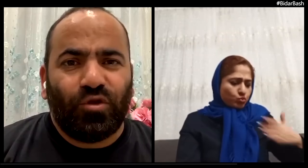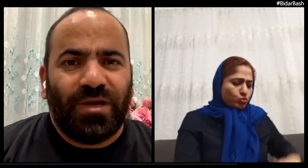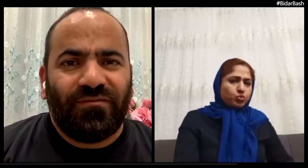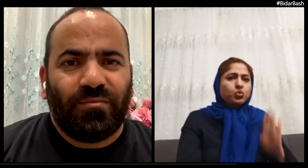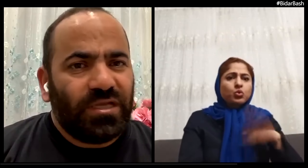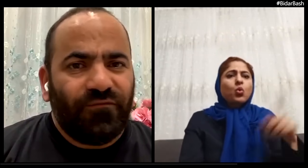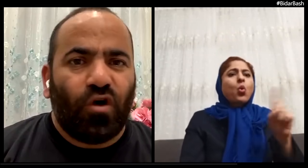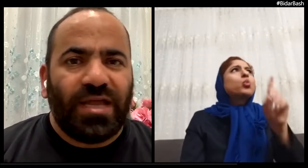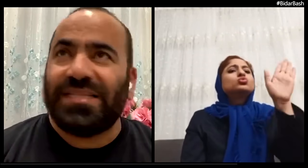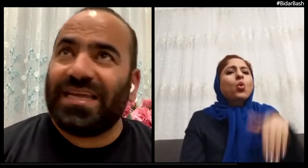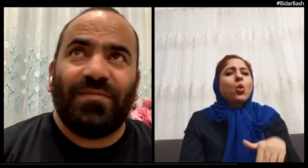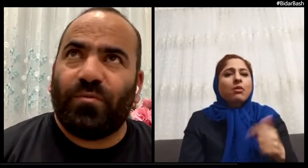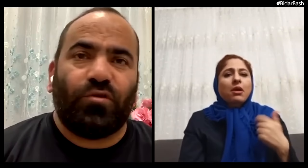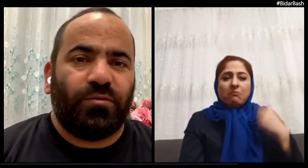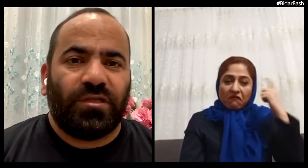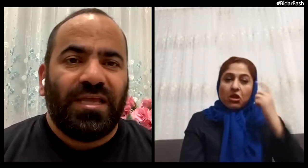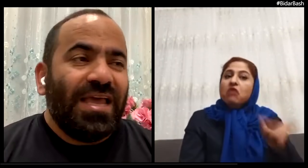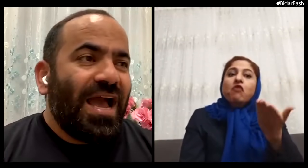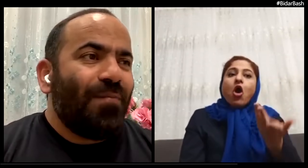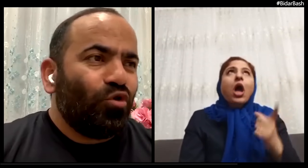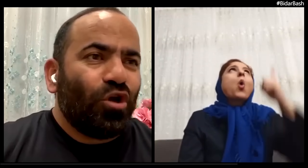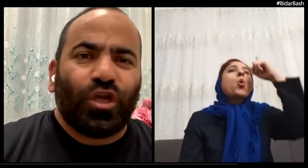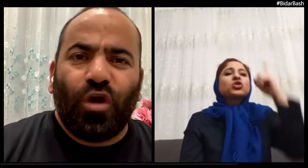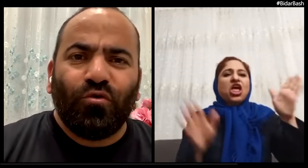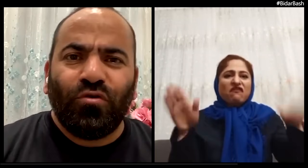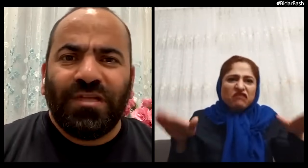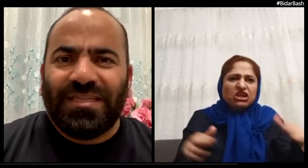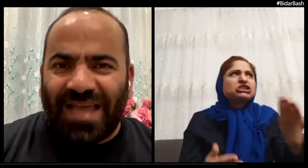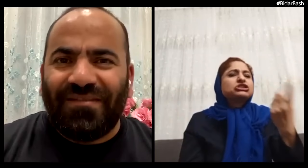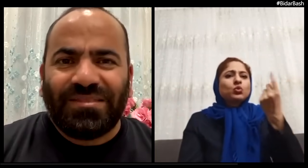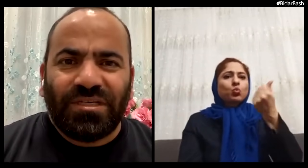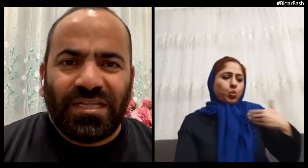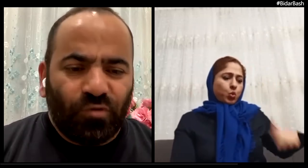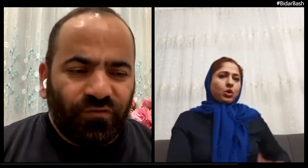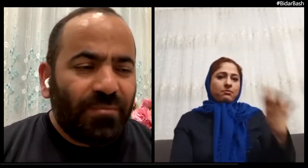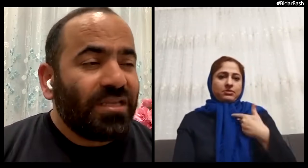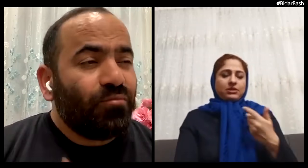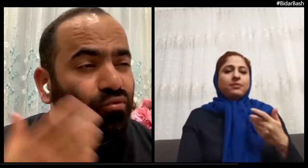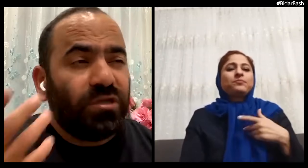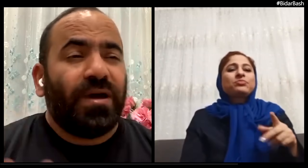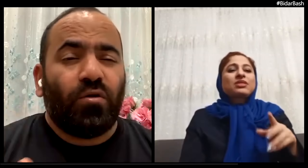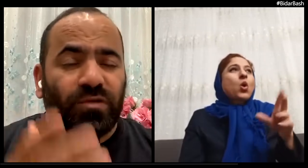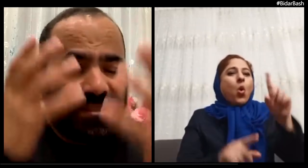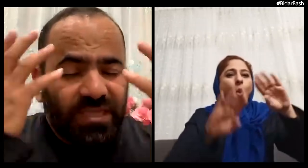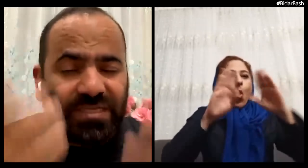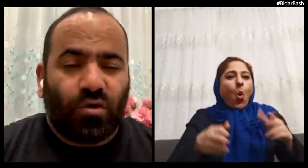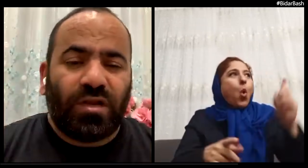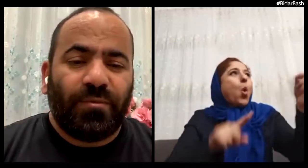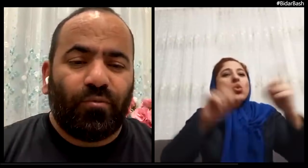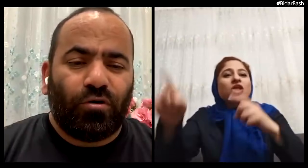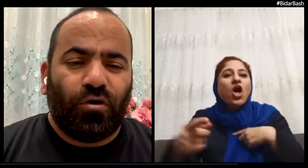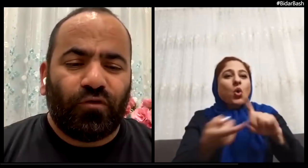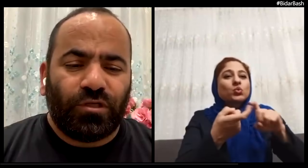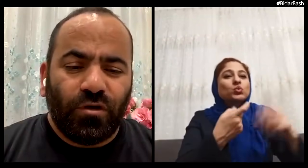پوله که میومد، فکر میکردم واقعا از غیب یه پولی میاد. هم اتاقیامو دعوت میکردم، میگفتم من یه پولی برام رسیده از